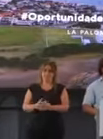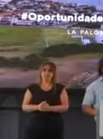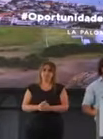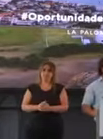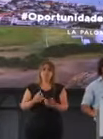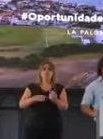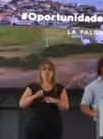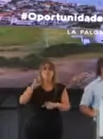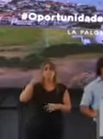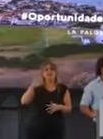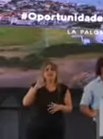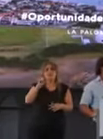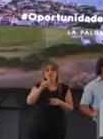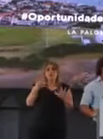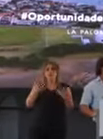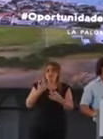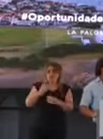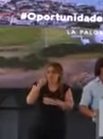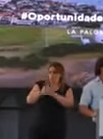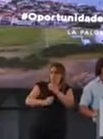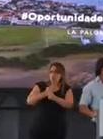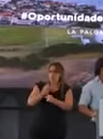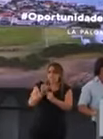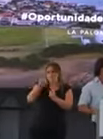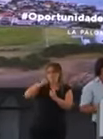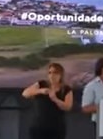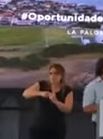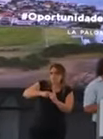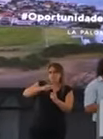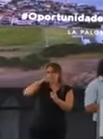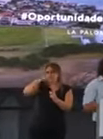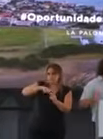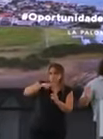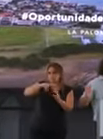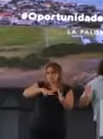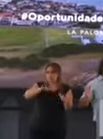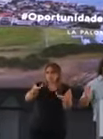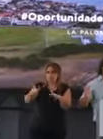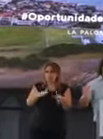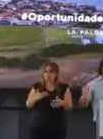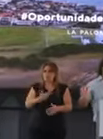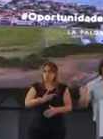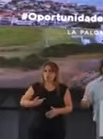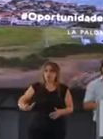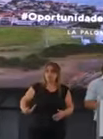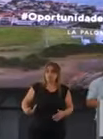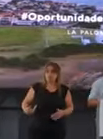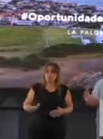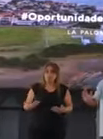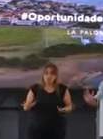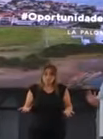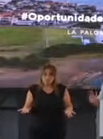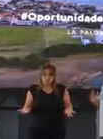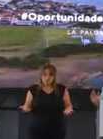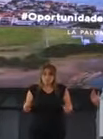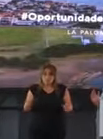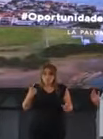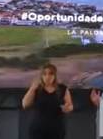Si no, fíjense que le queda todavía un año y un par de meses, casi un par de meses de gobierno, y se quedó sin